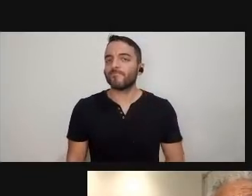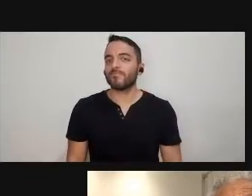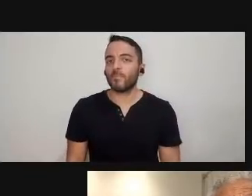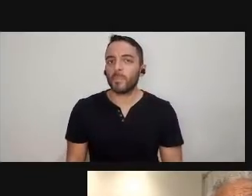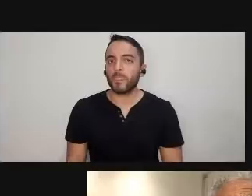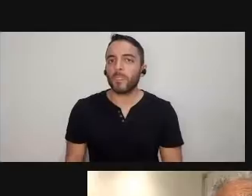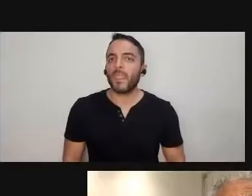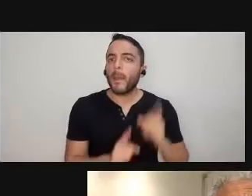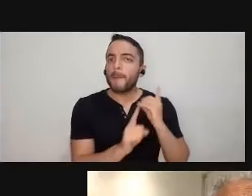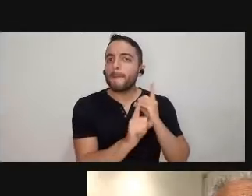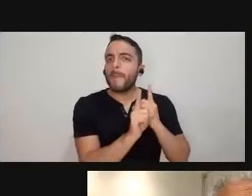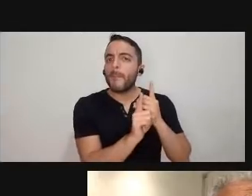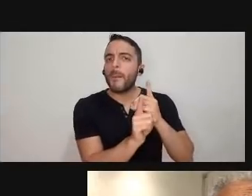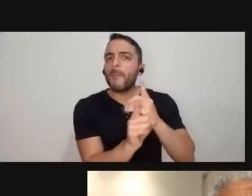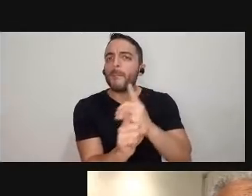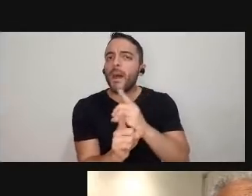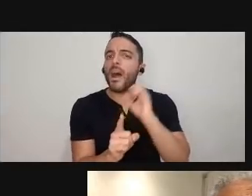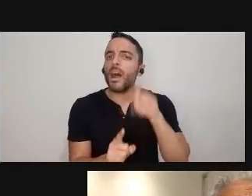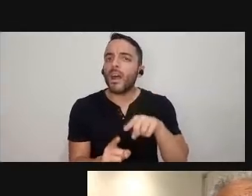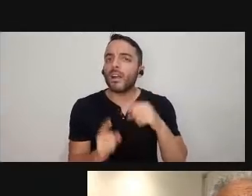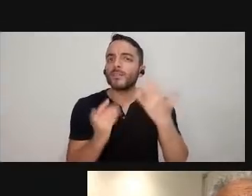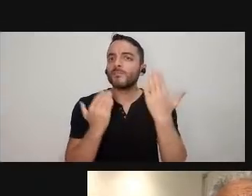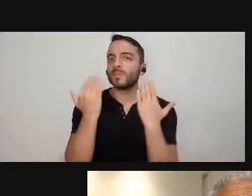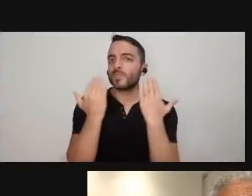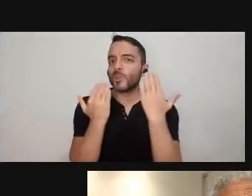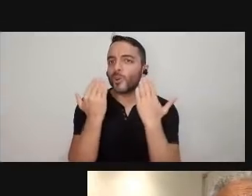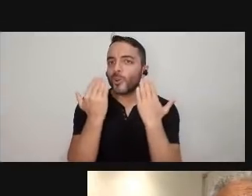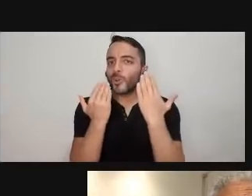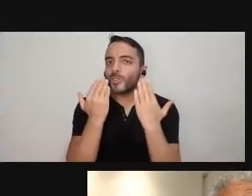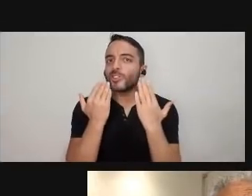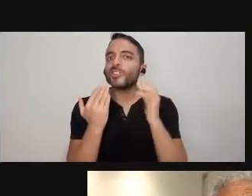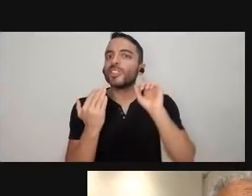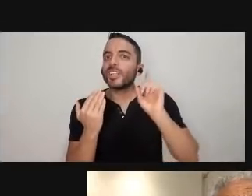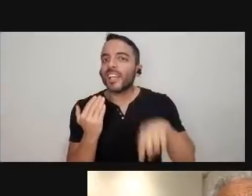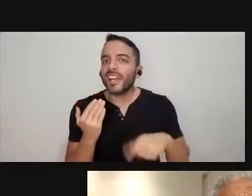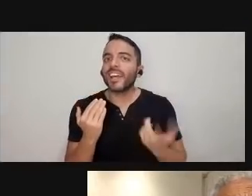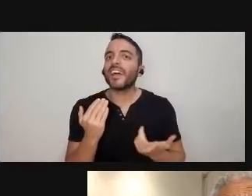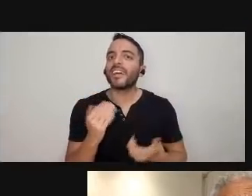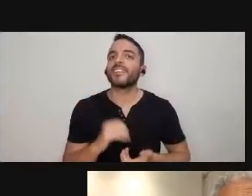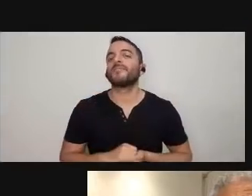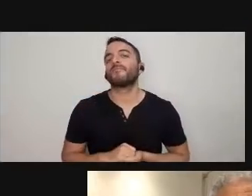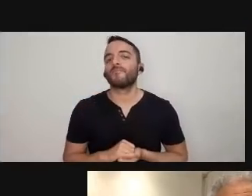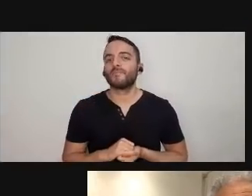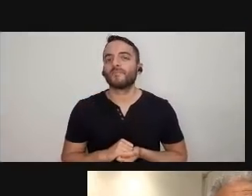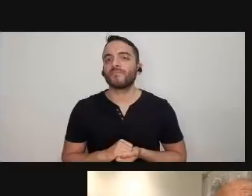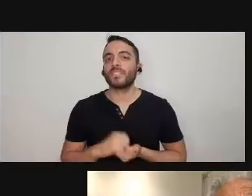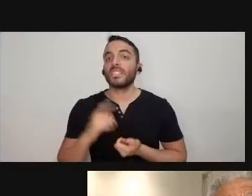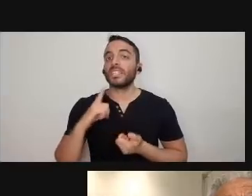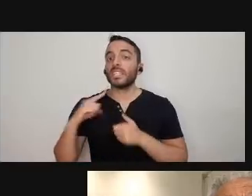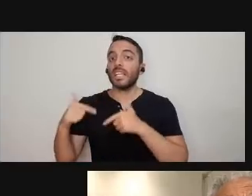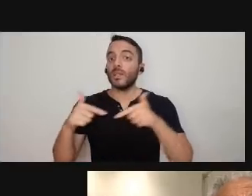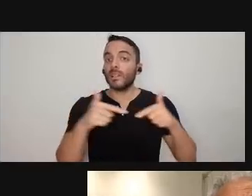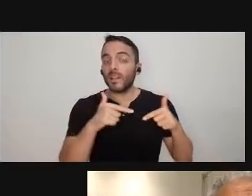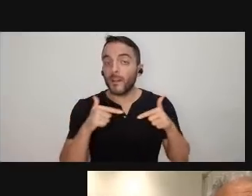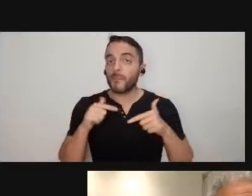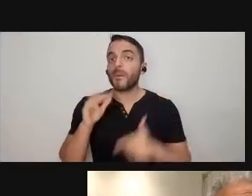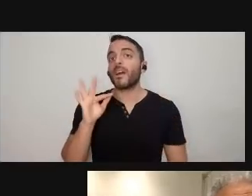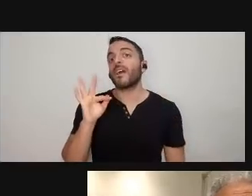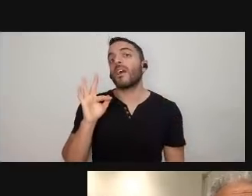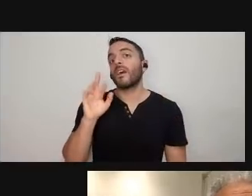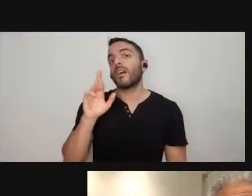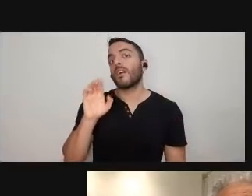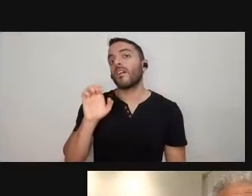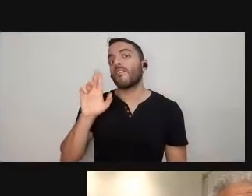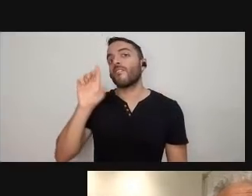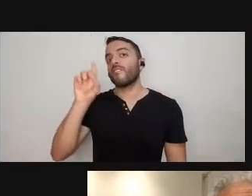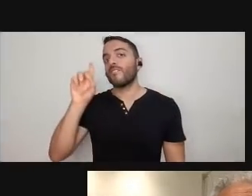descobertas no campo da psicologia, ela é contemporânea do trabalho de Freud, do trabalho da psicanálise,